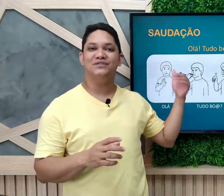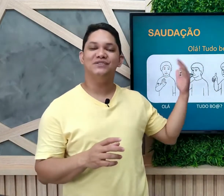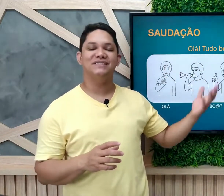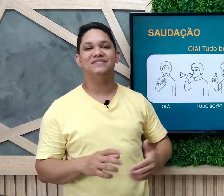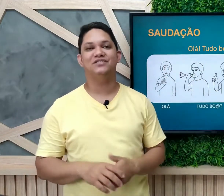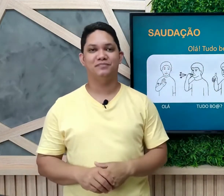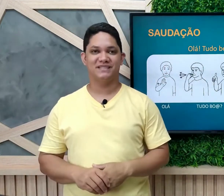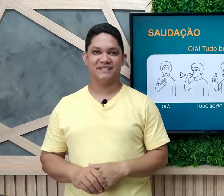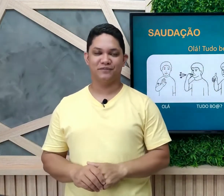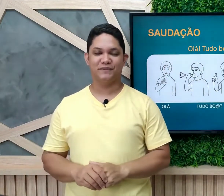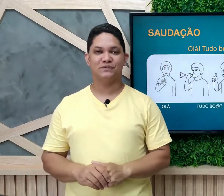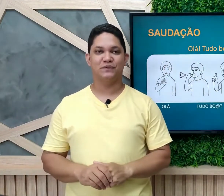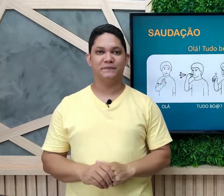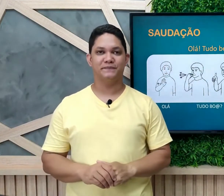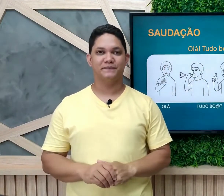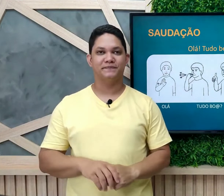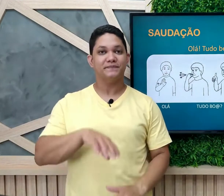nosso início de apresentação pessoal.